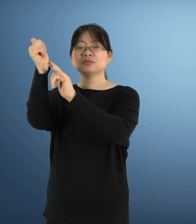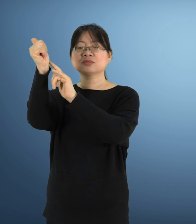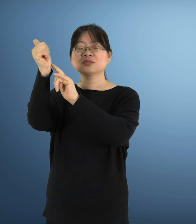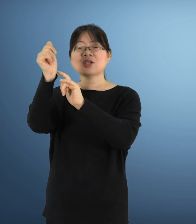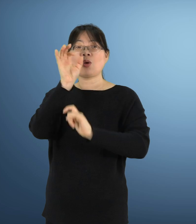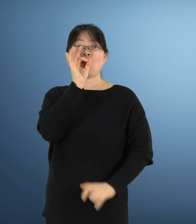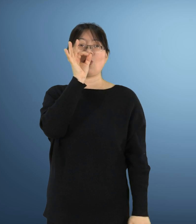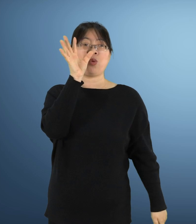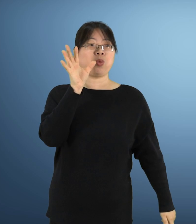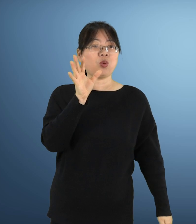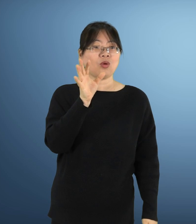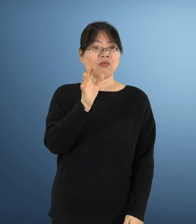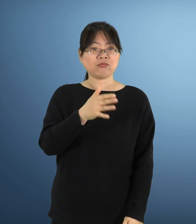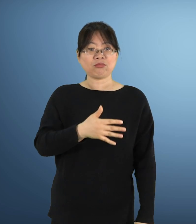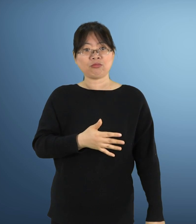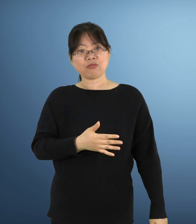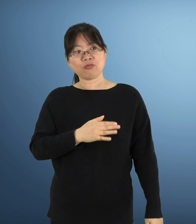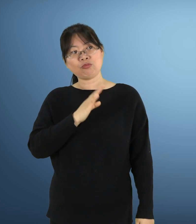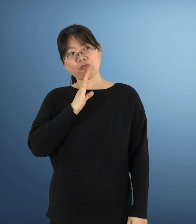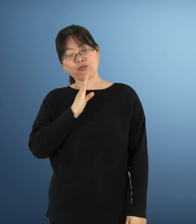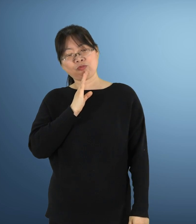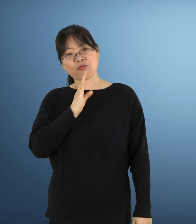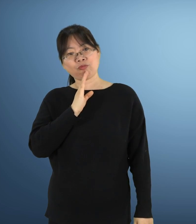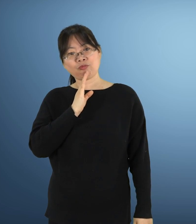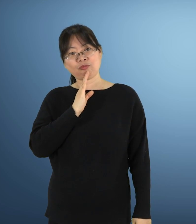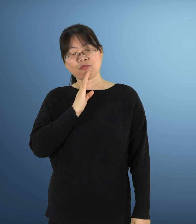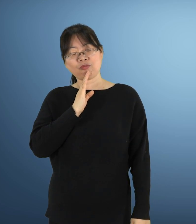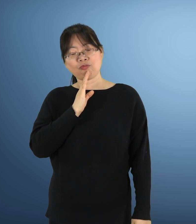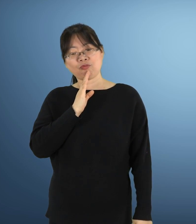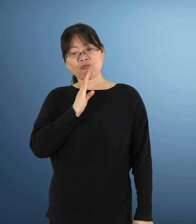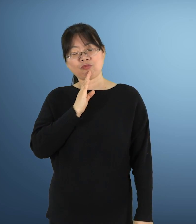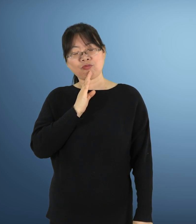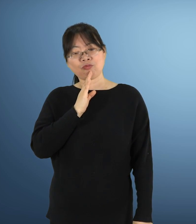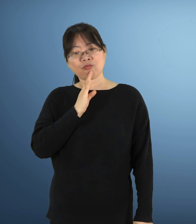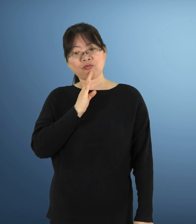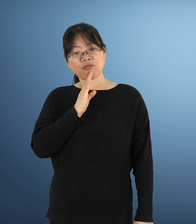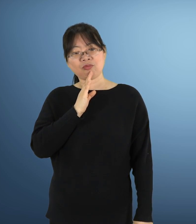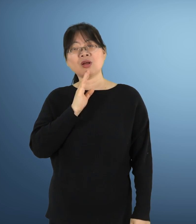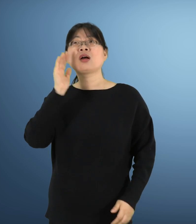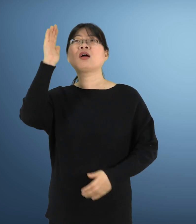못하실 일이 없죠. 예, 없습니다. 그러면